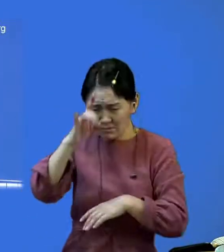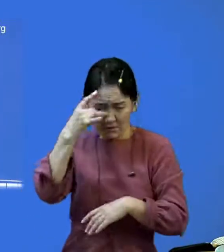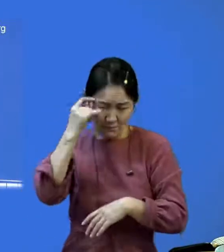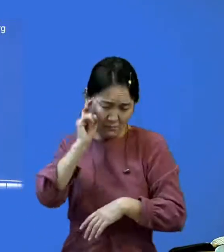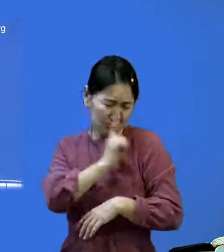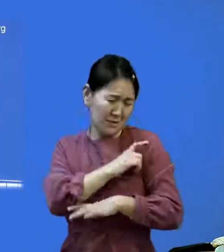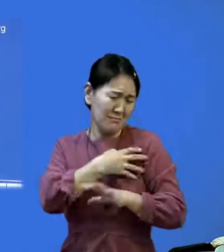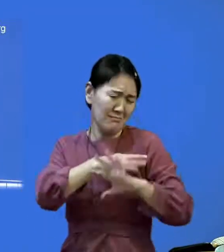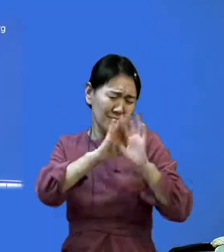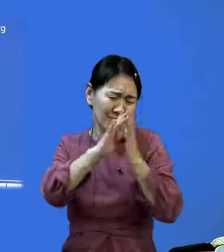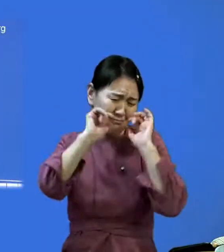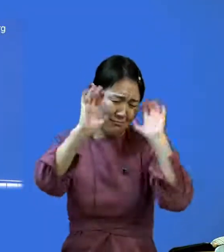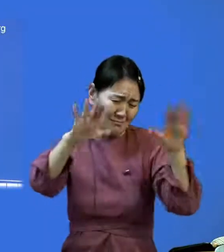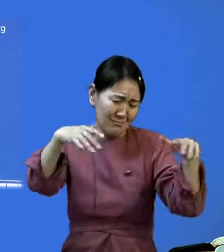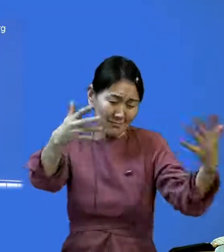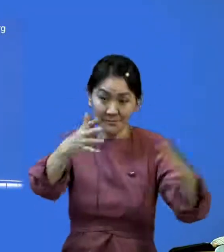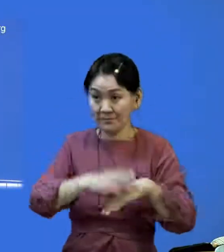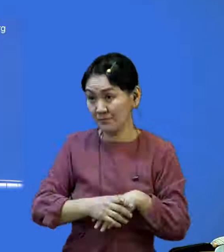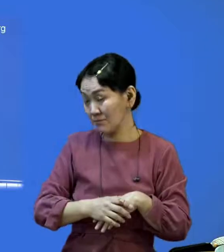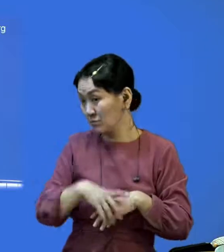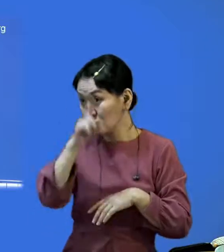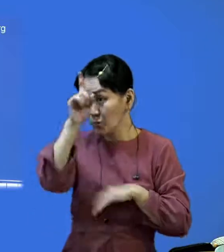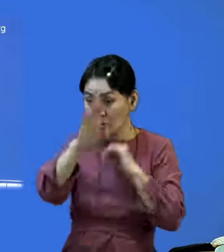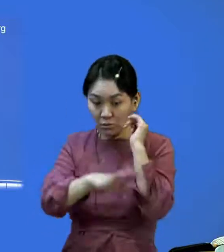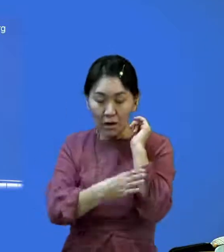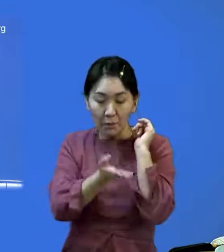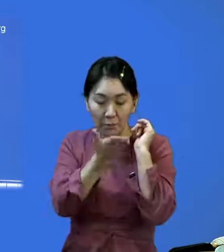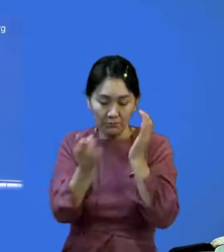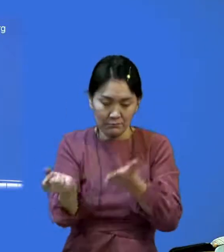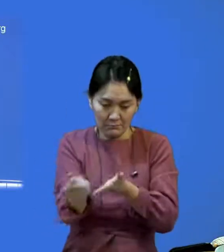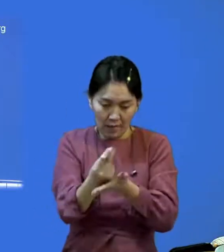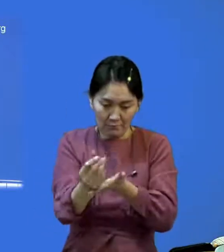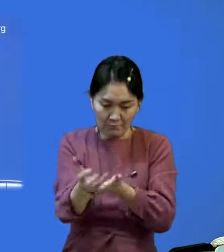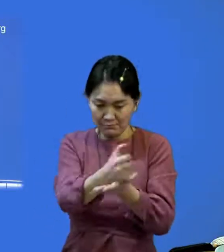дээ. Гэтэл нэг дор нь бүгдийг нь аваа явчихсан шүү дээ.